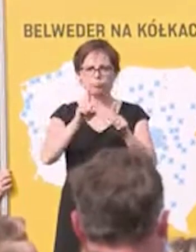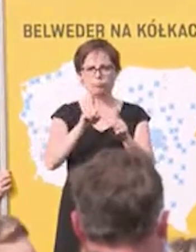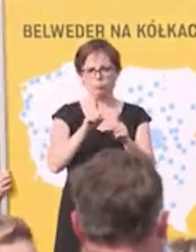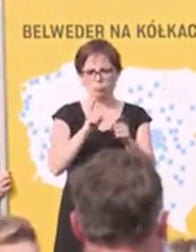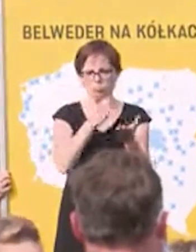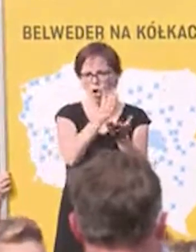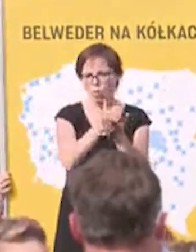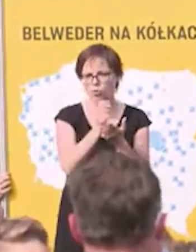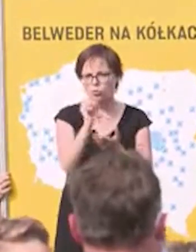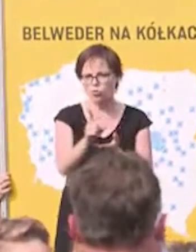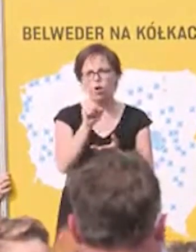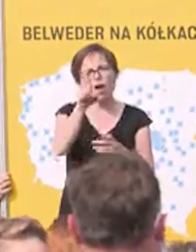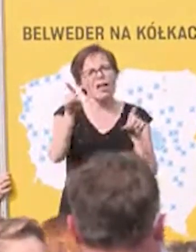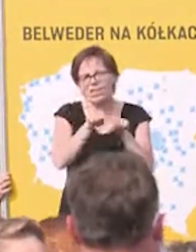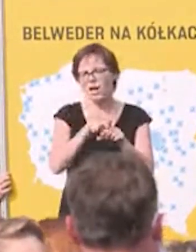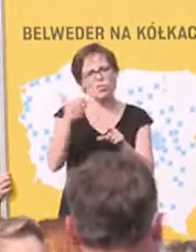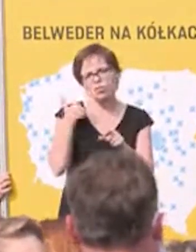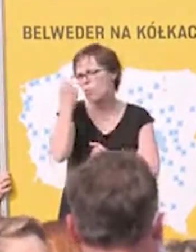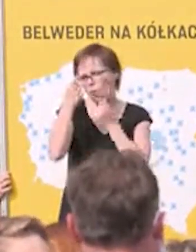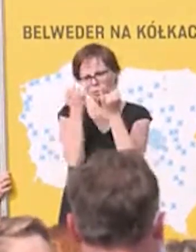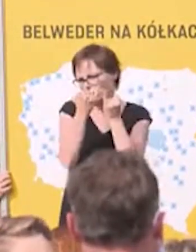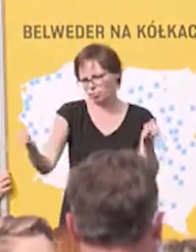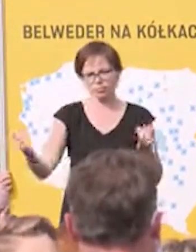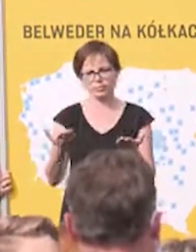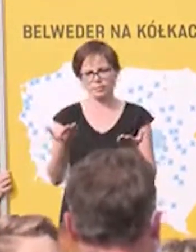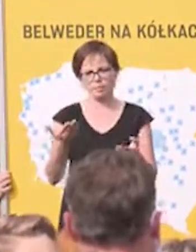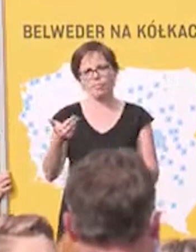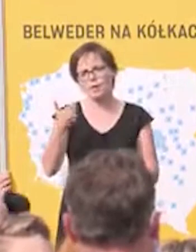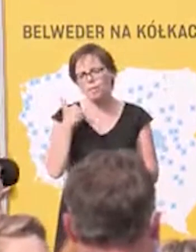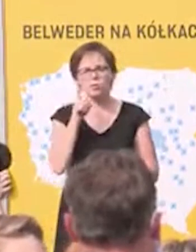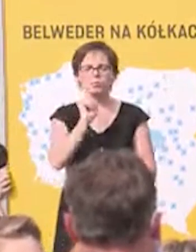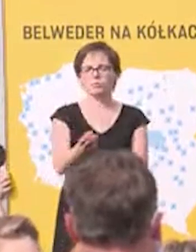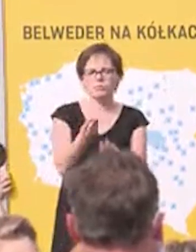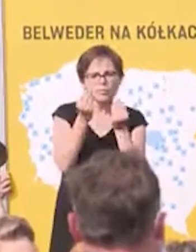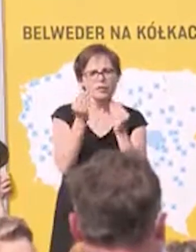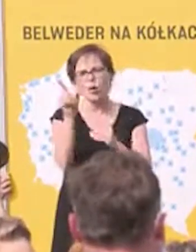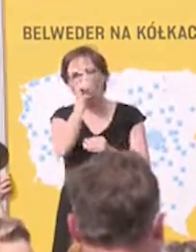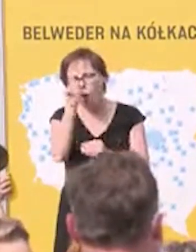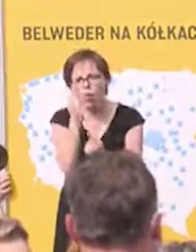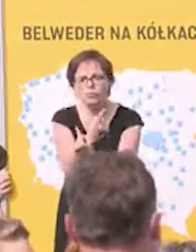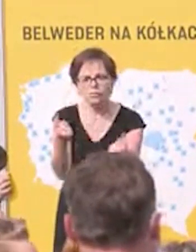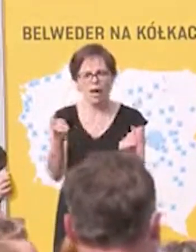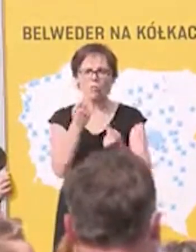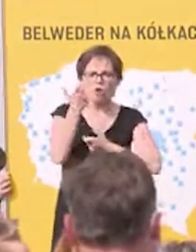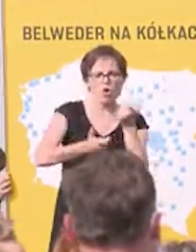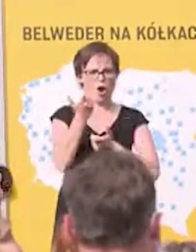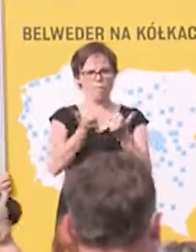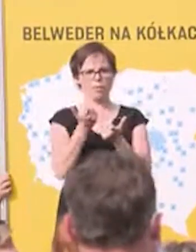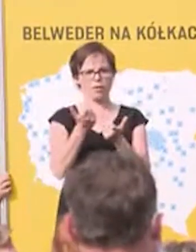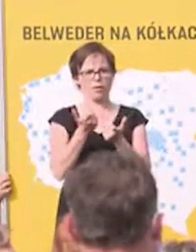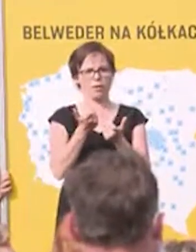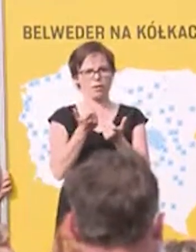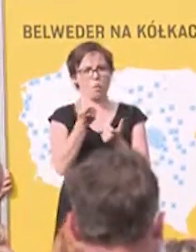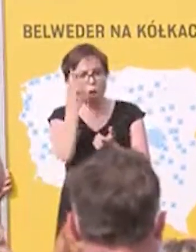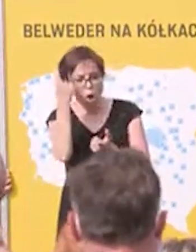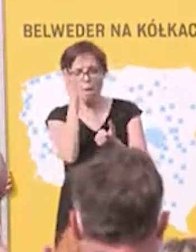były inicjatywy najróżniejszego rodzaju. To były fantastyczne, oddolne pomysły, które były wprowadzone w